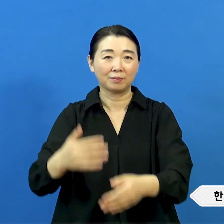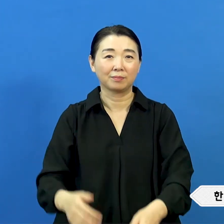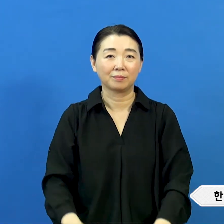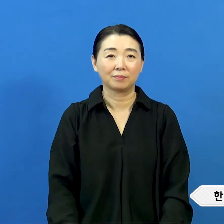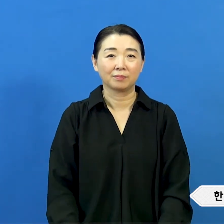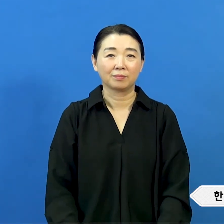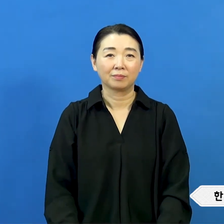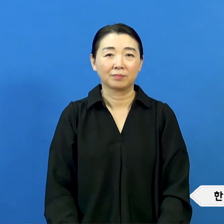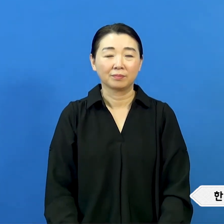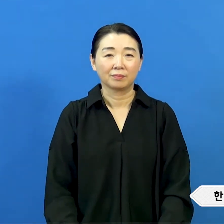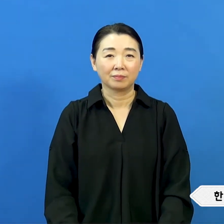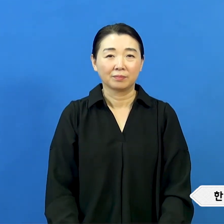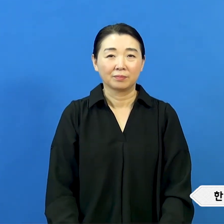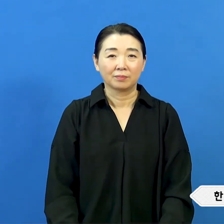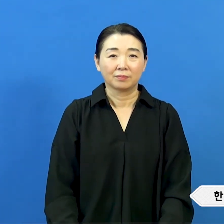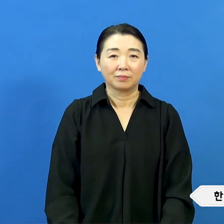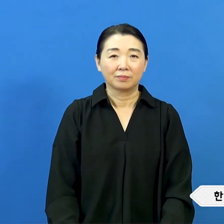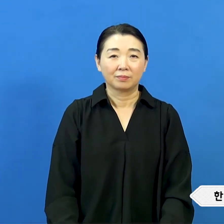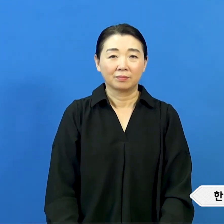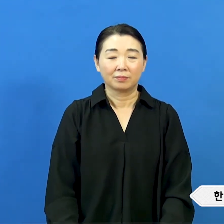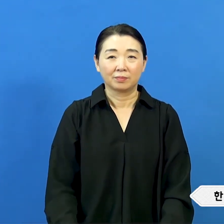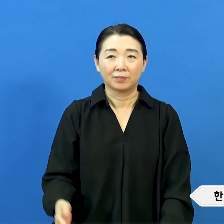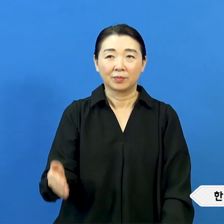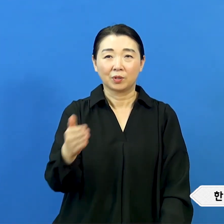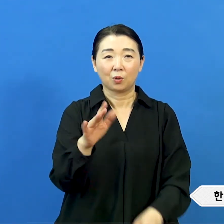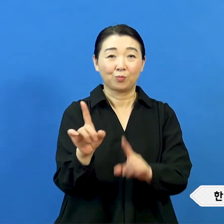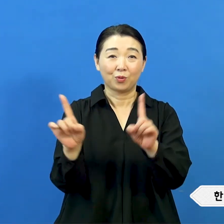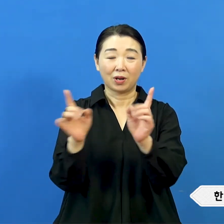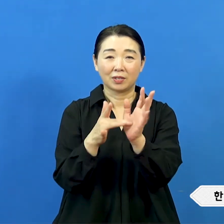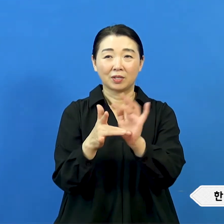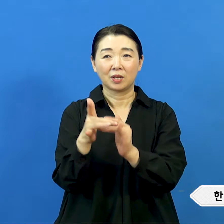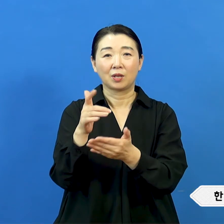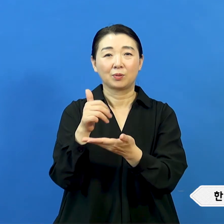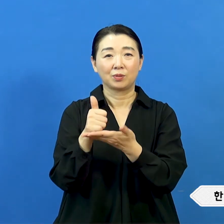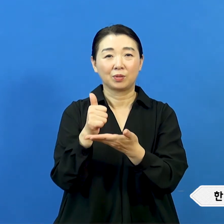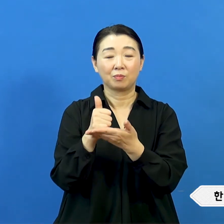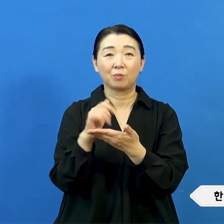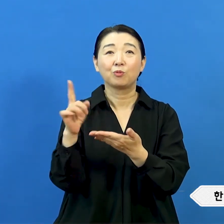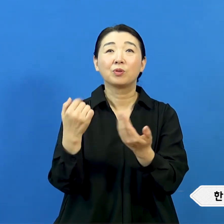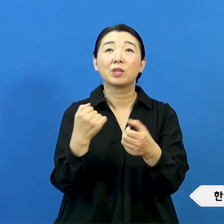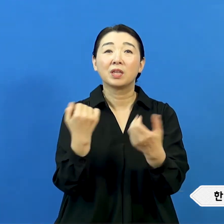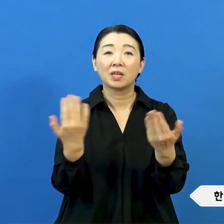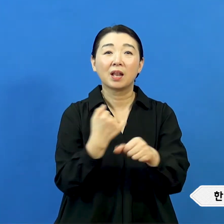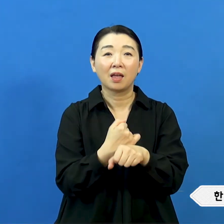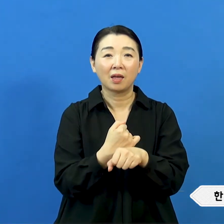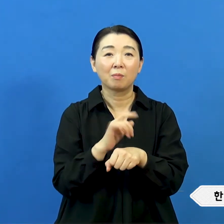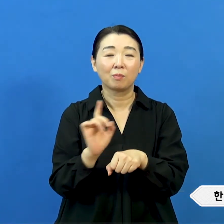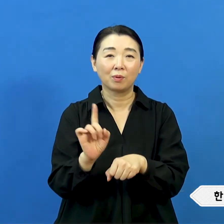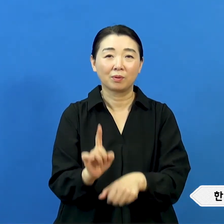아니겠는가, 그런 말이죠. 여러분, 부활하신 예수님이 무슨 일을 하고 계십니까?